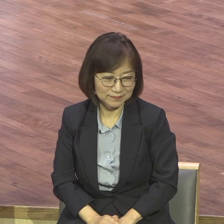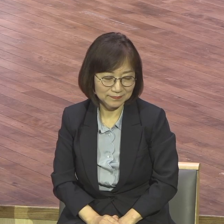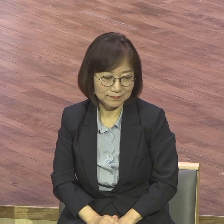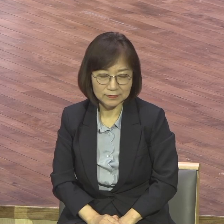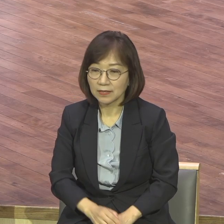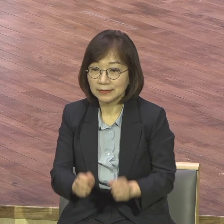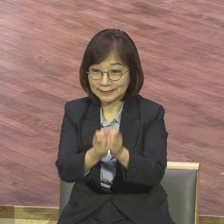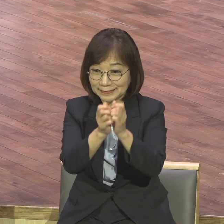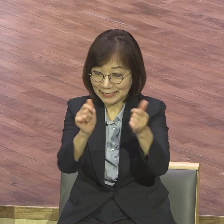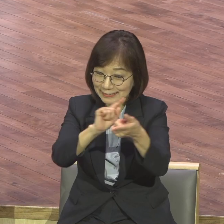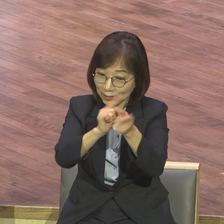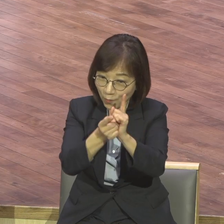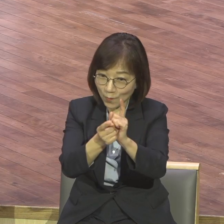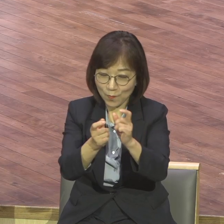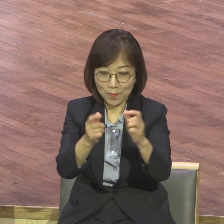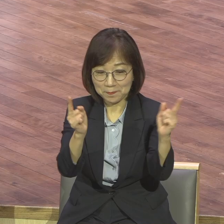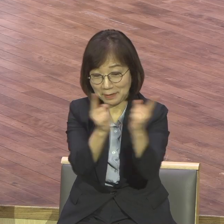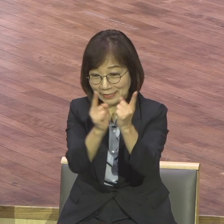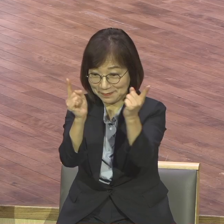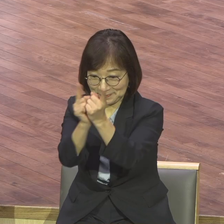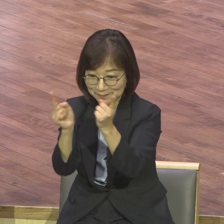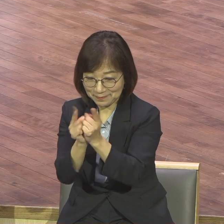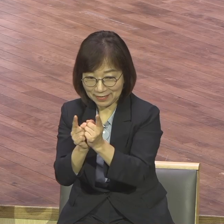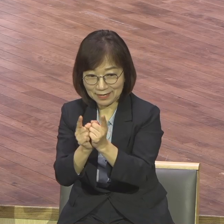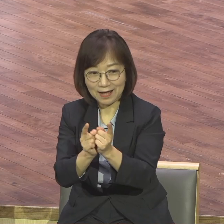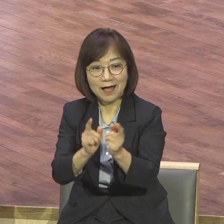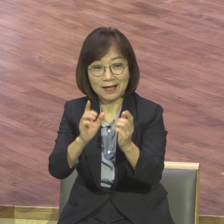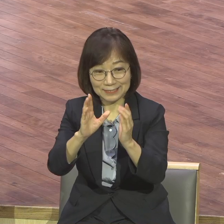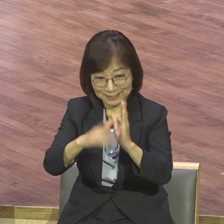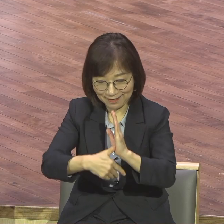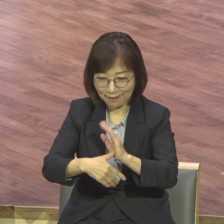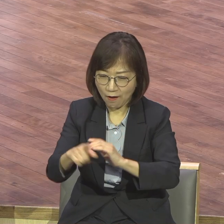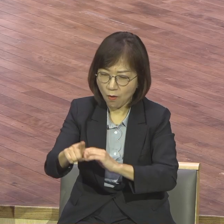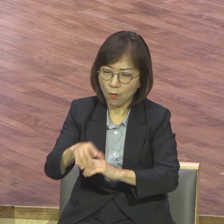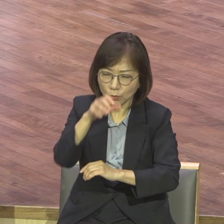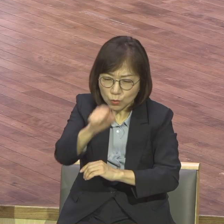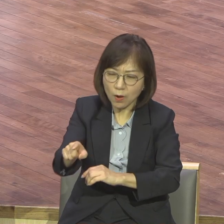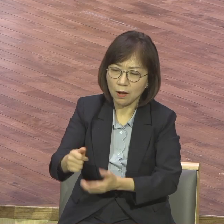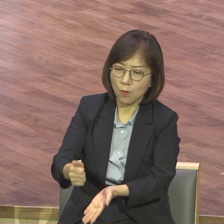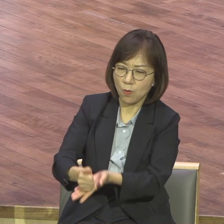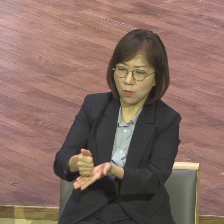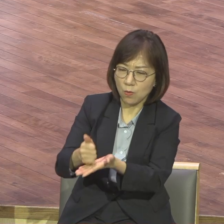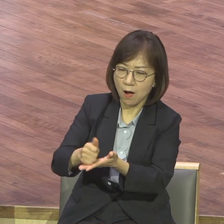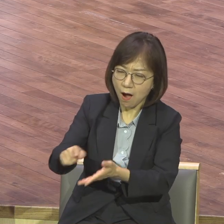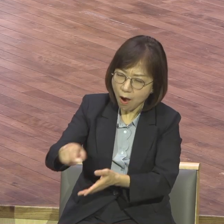사람들의 관계, 모든 사람에게 칭찬받는 사람 성공한 사람이에요.